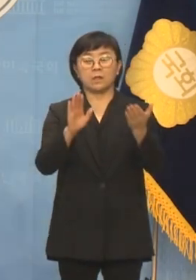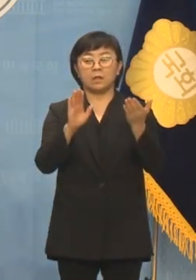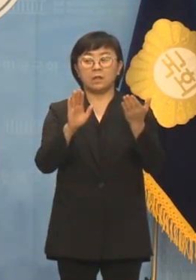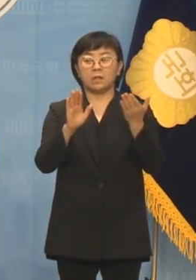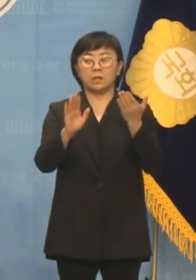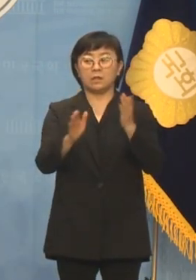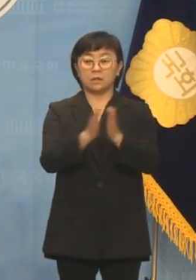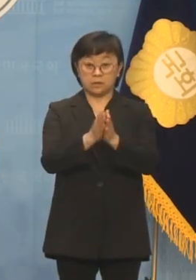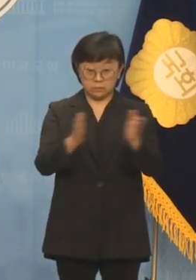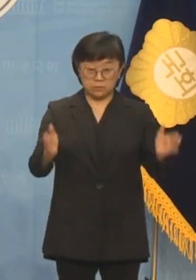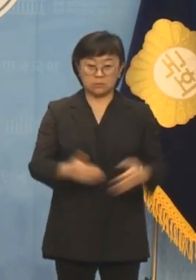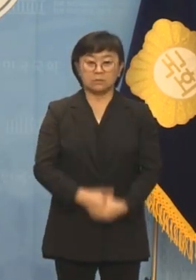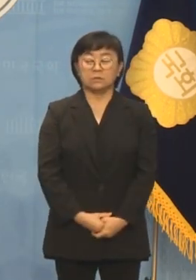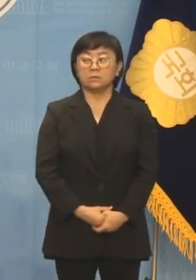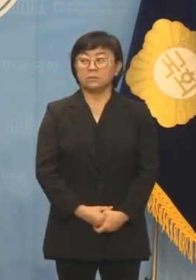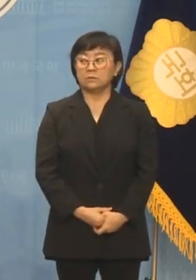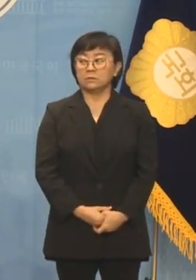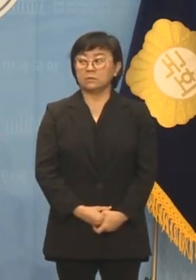시작하겠습니다.